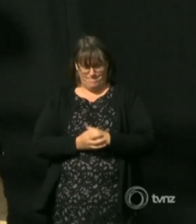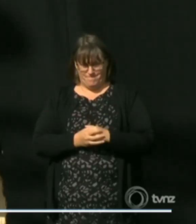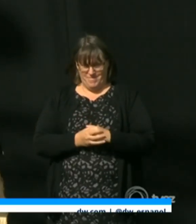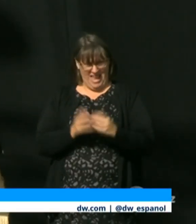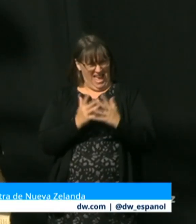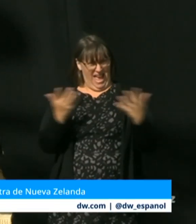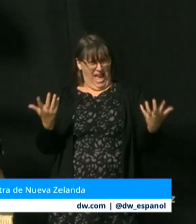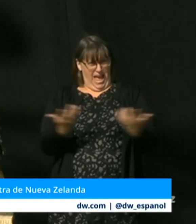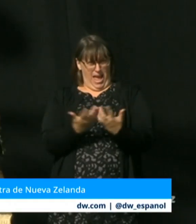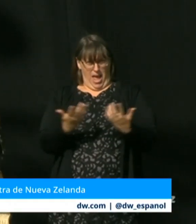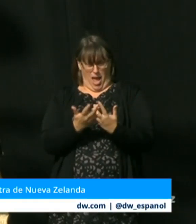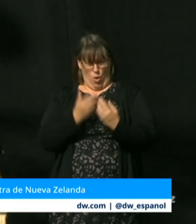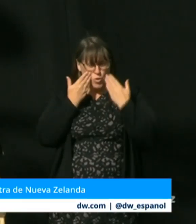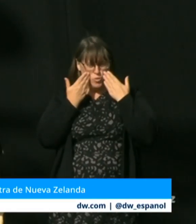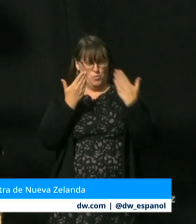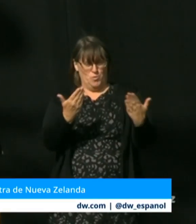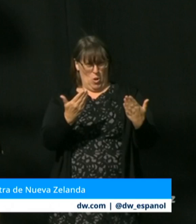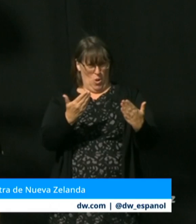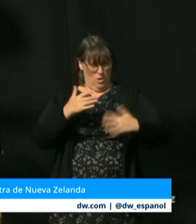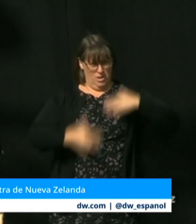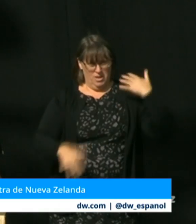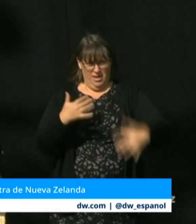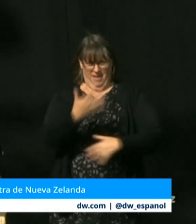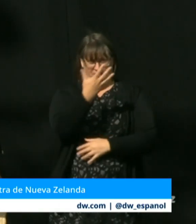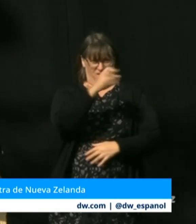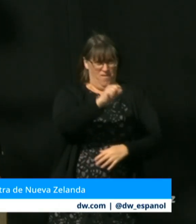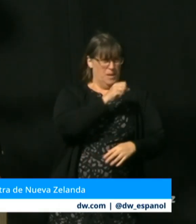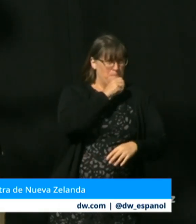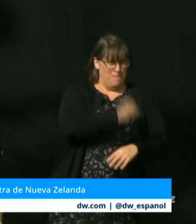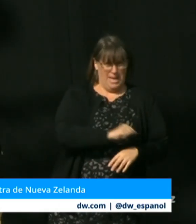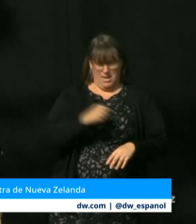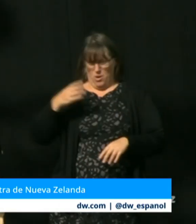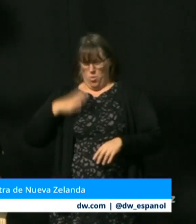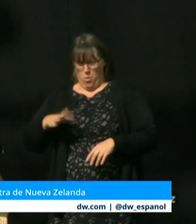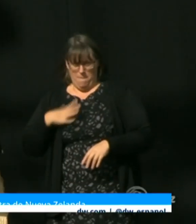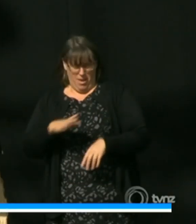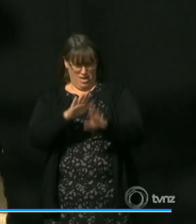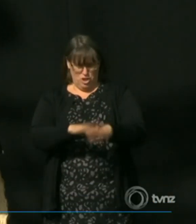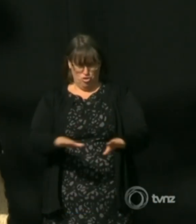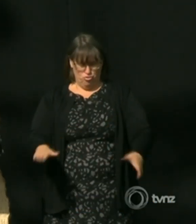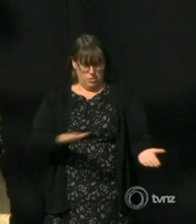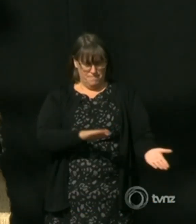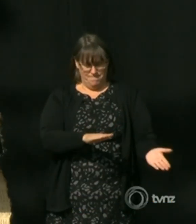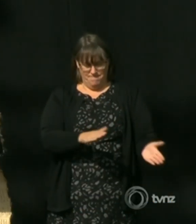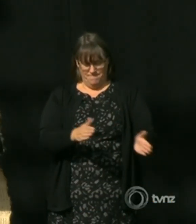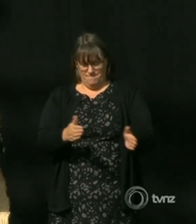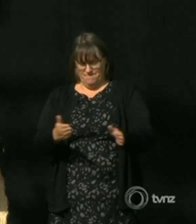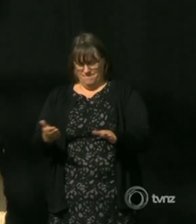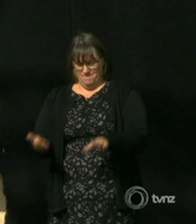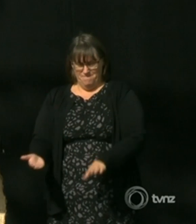¿Con qué palabras expresar el dolor y sufrimiento por la pérdida de 50 hombres, mujeres y niños y por tantos